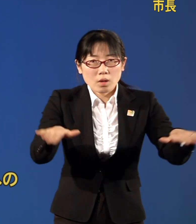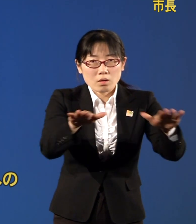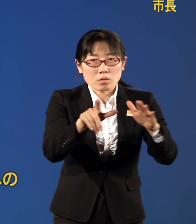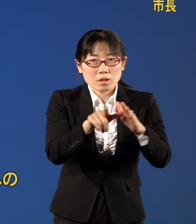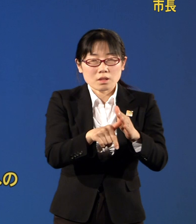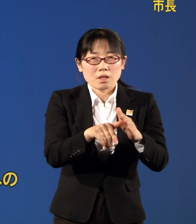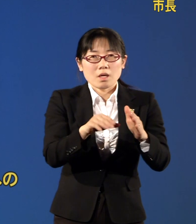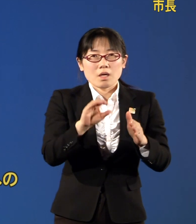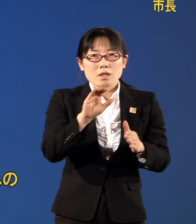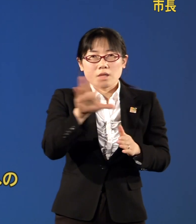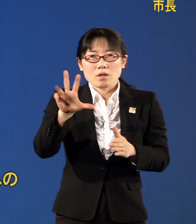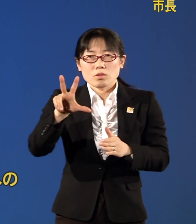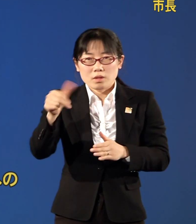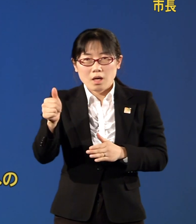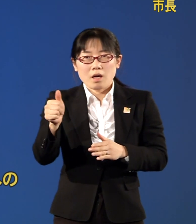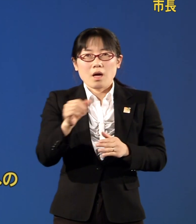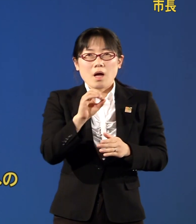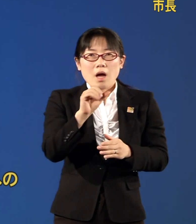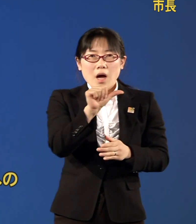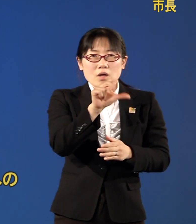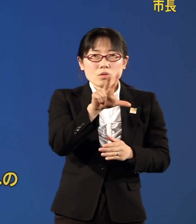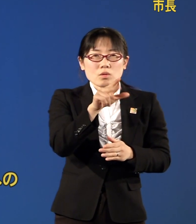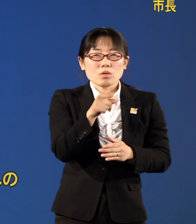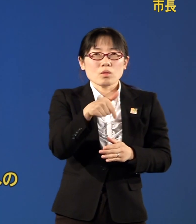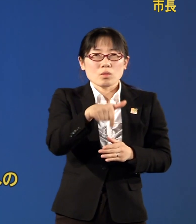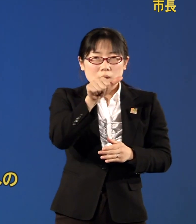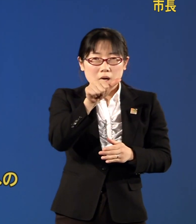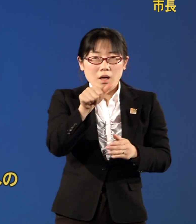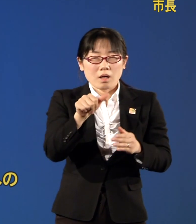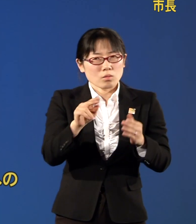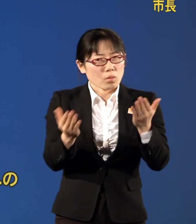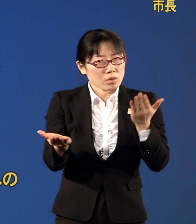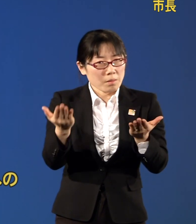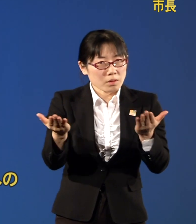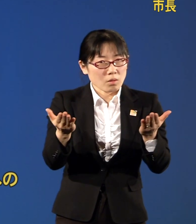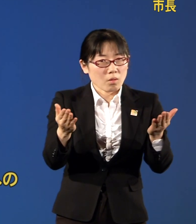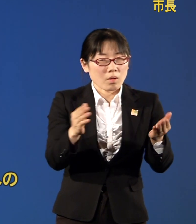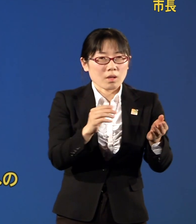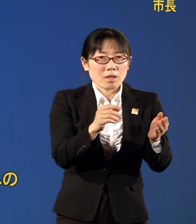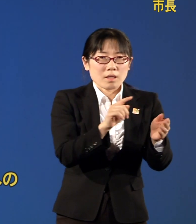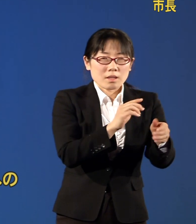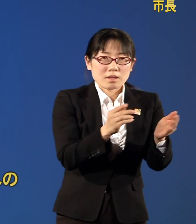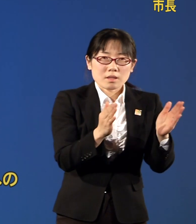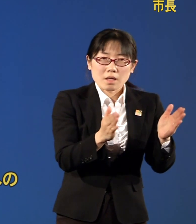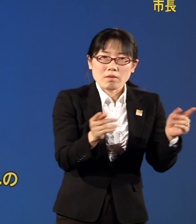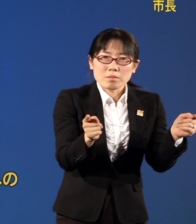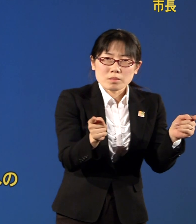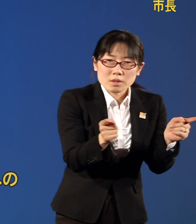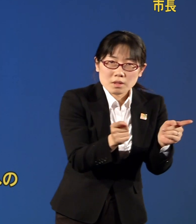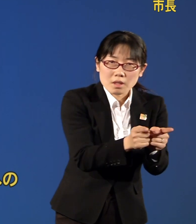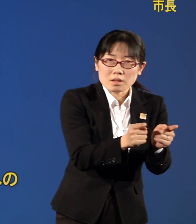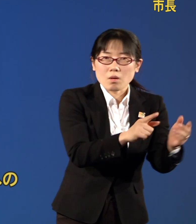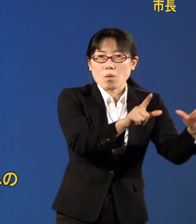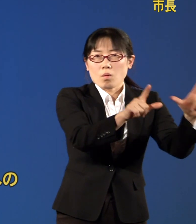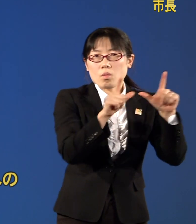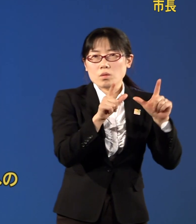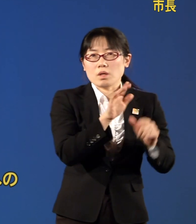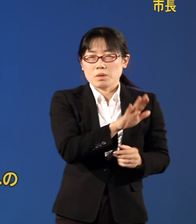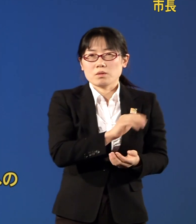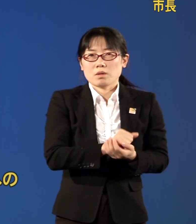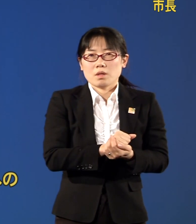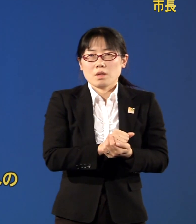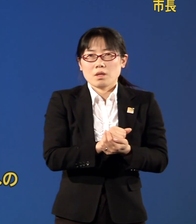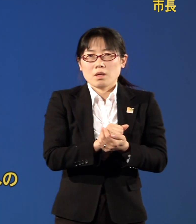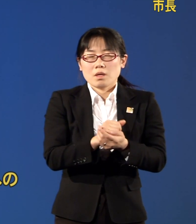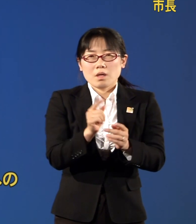ルファ株よりはですね、非常に短くなっているというふうな報告があります。で、そういう意味では、濃厚